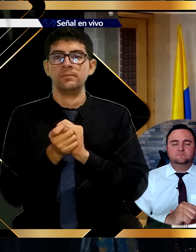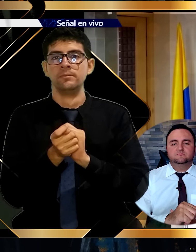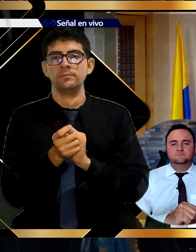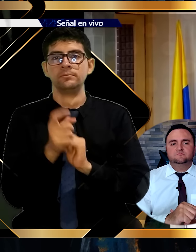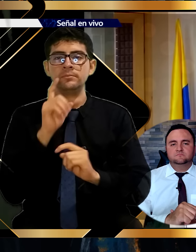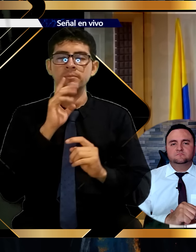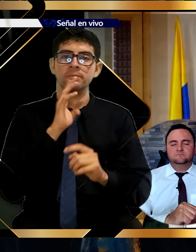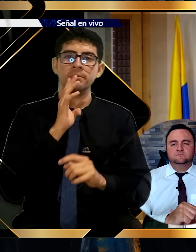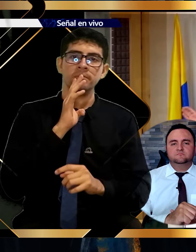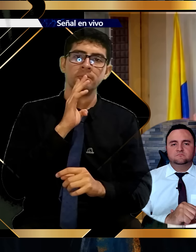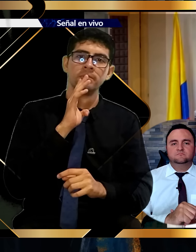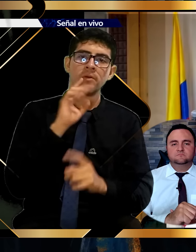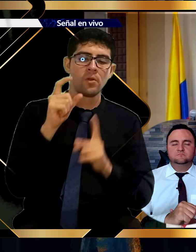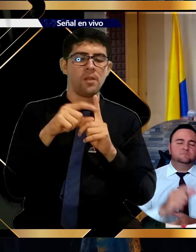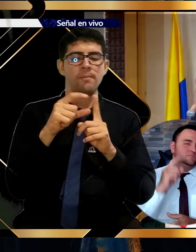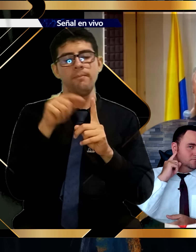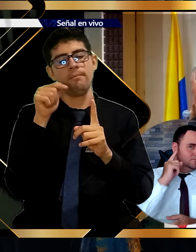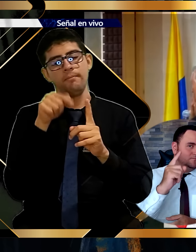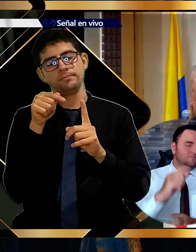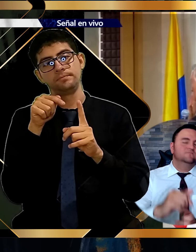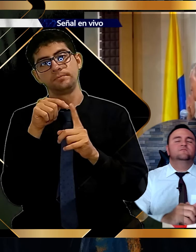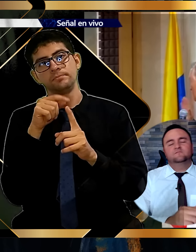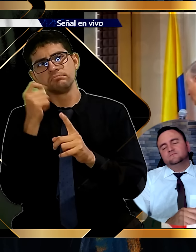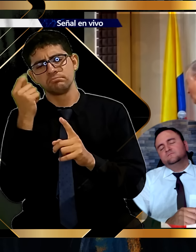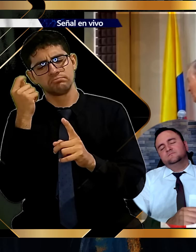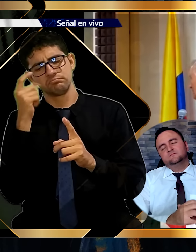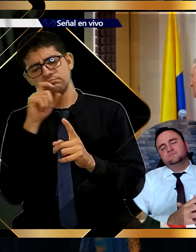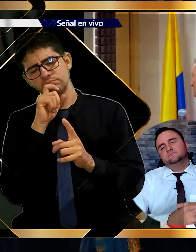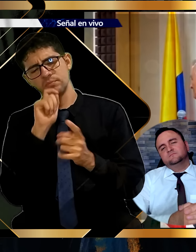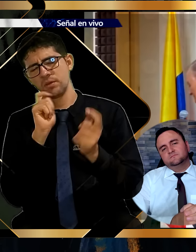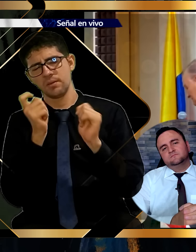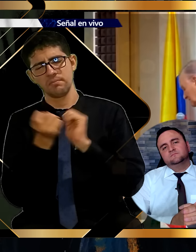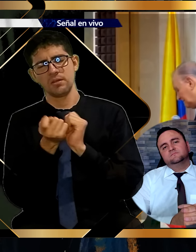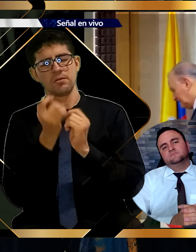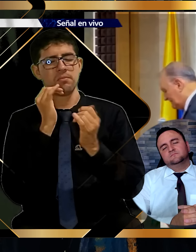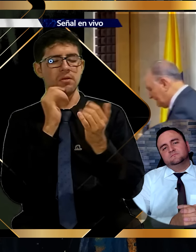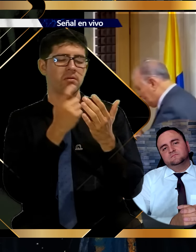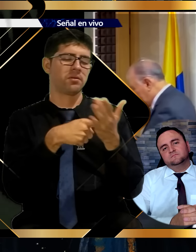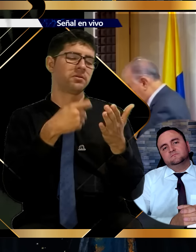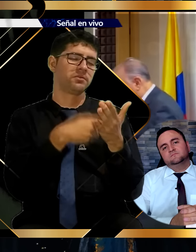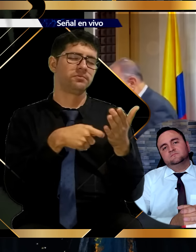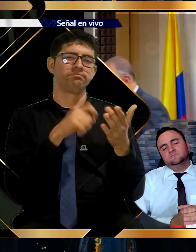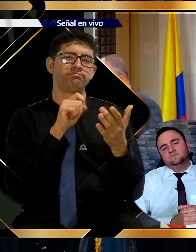vuelto que corregimos los coros. Como no los entendemos, los corregimos.